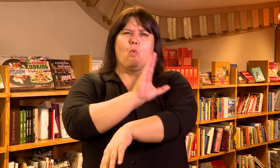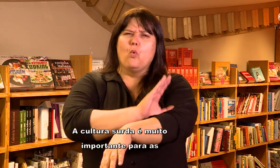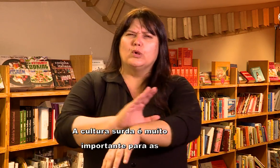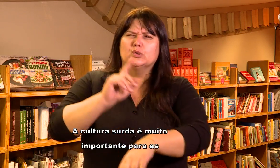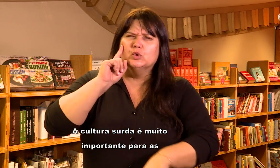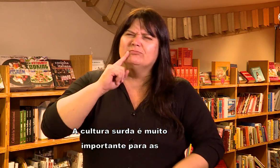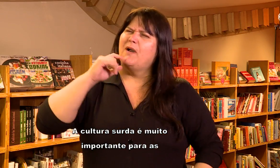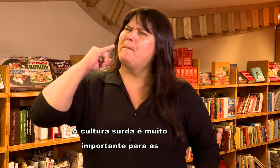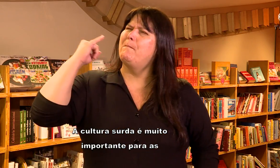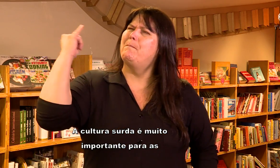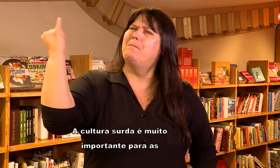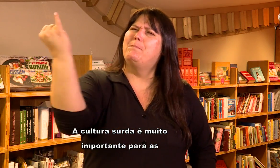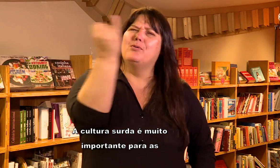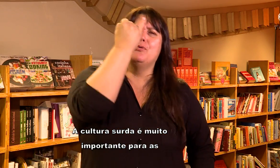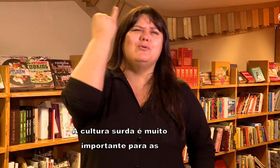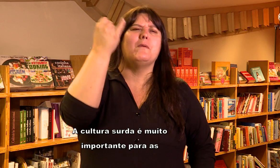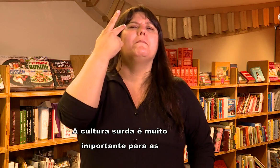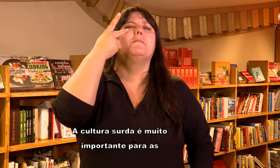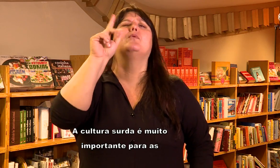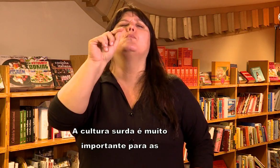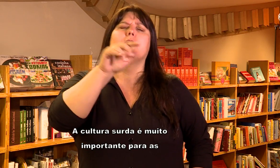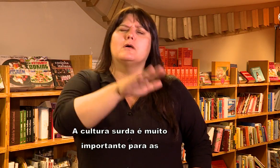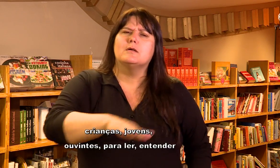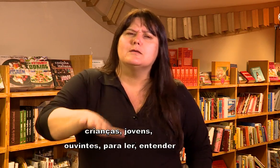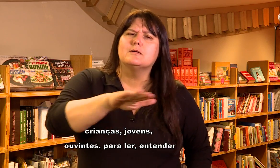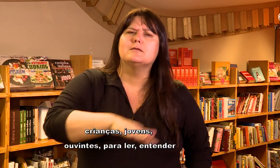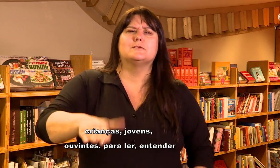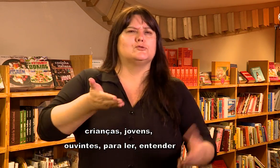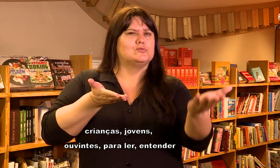A cultura surda é muito importante para as crianças,